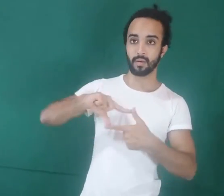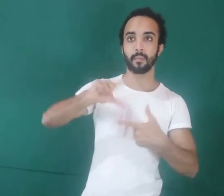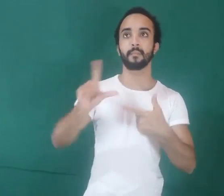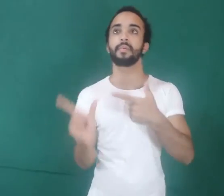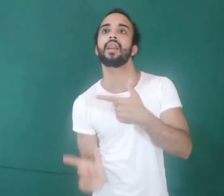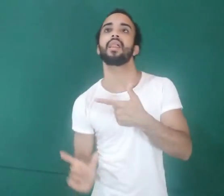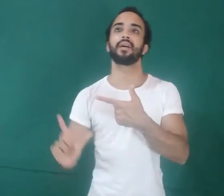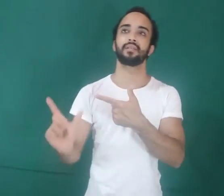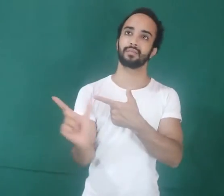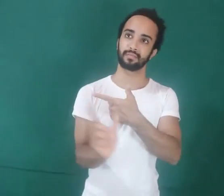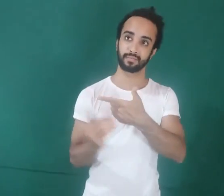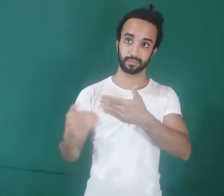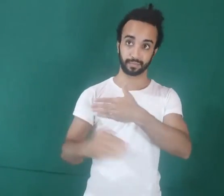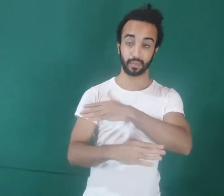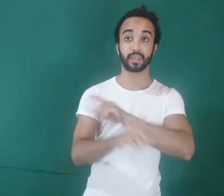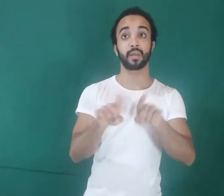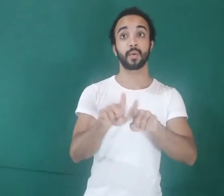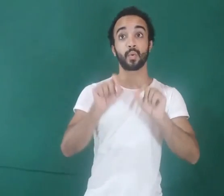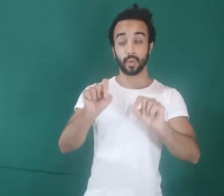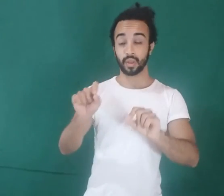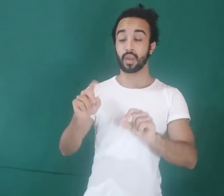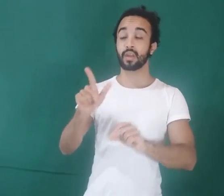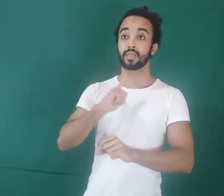também, sabe? Inclusive, eu chamaria a gente de artistas